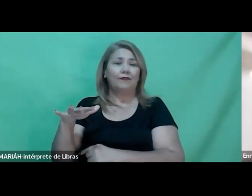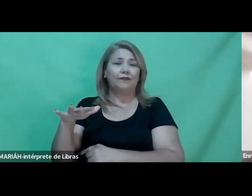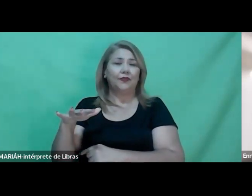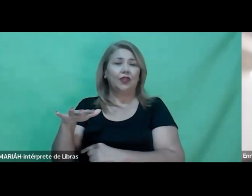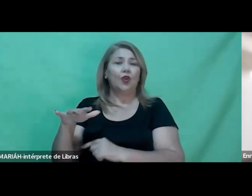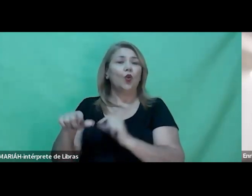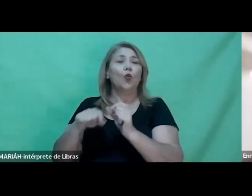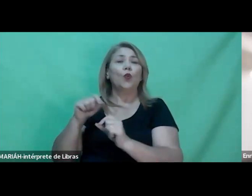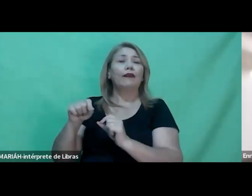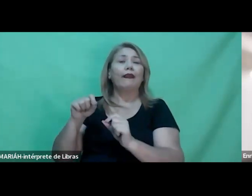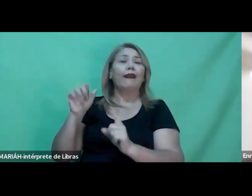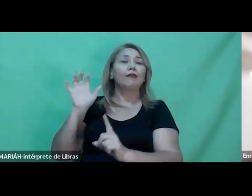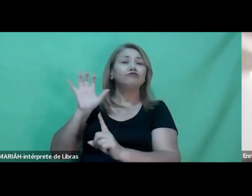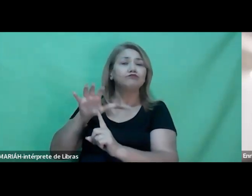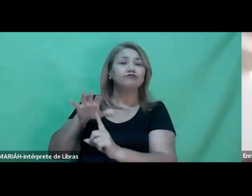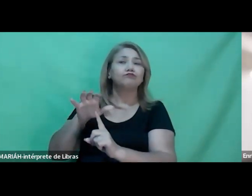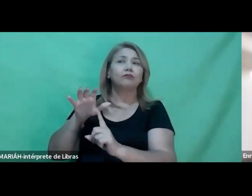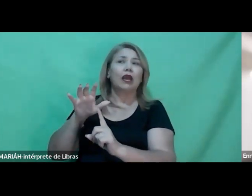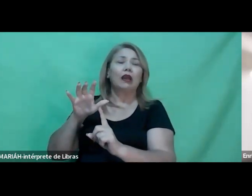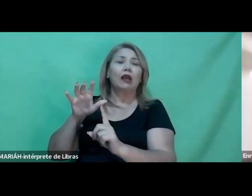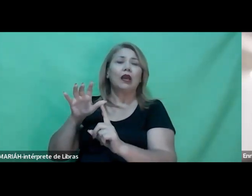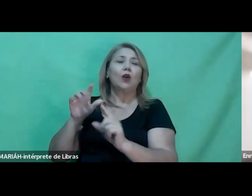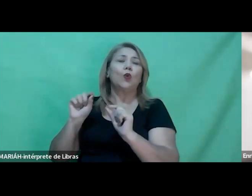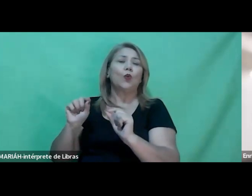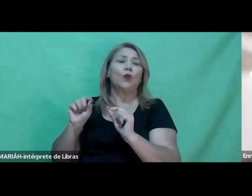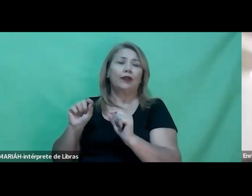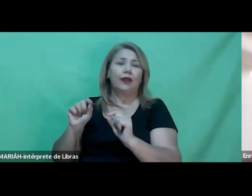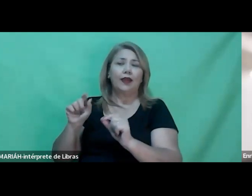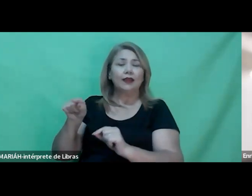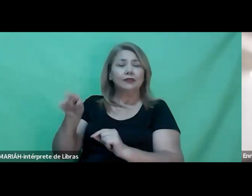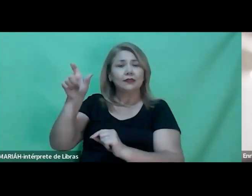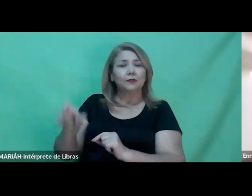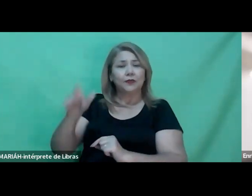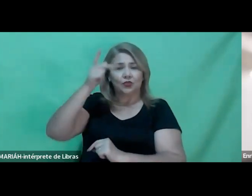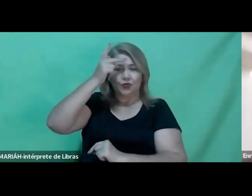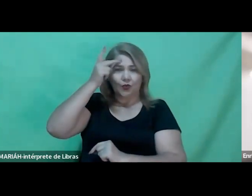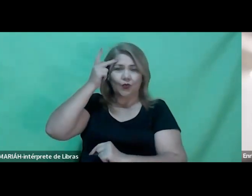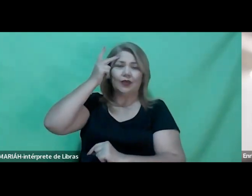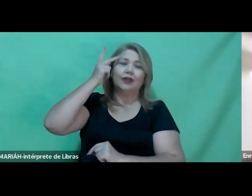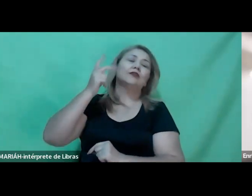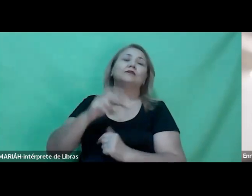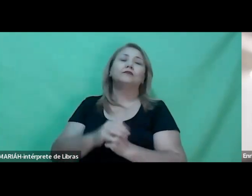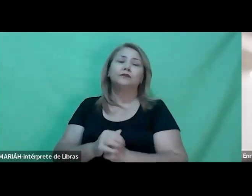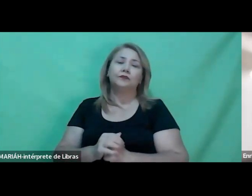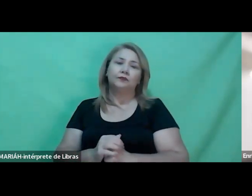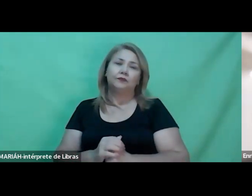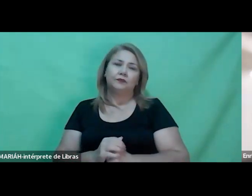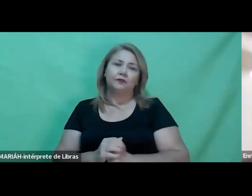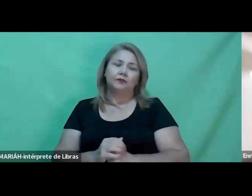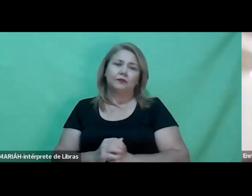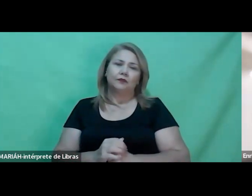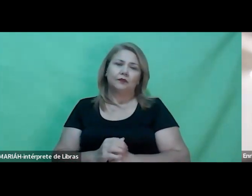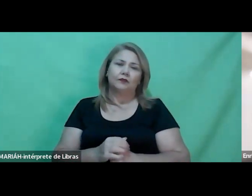eh lugares personas objetos sentimientos reacciones H